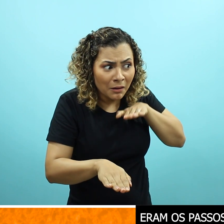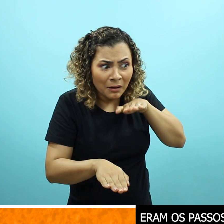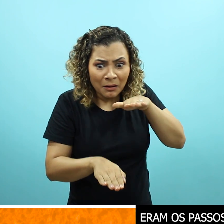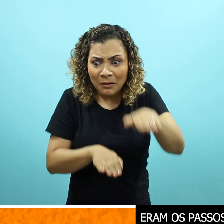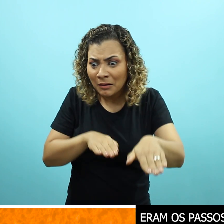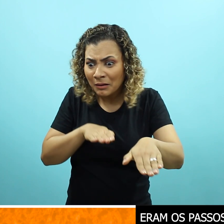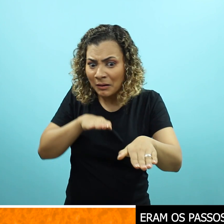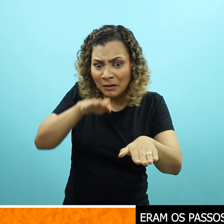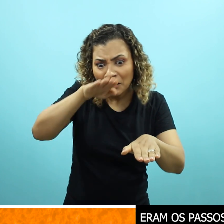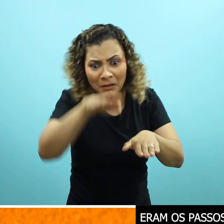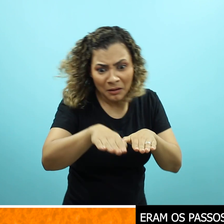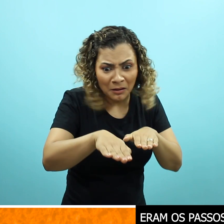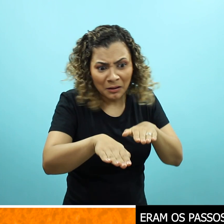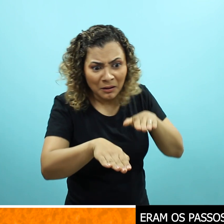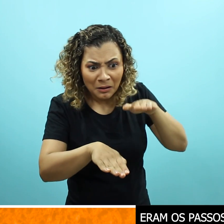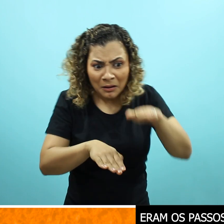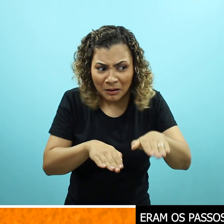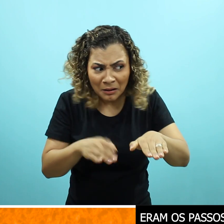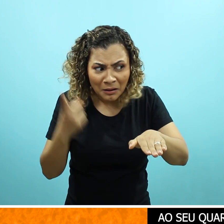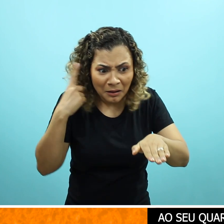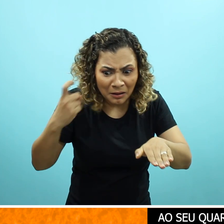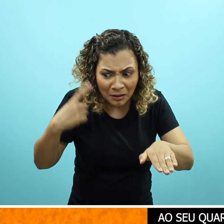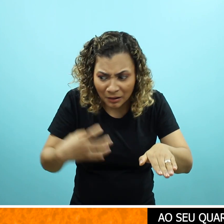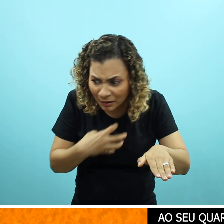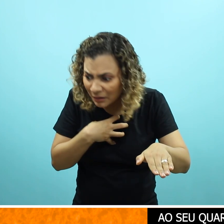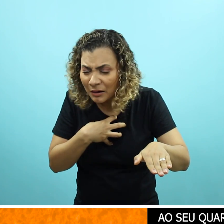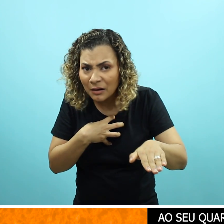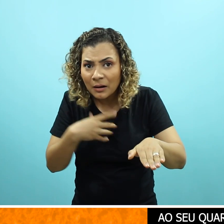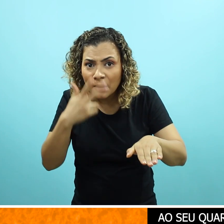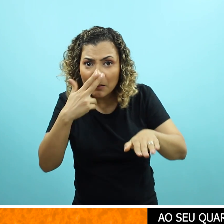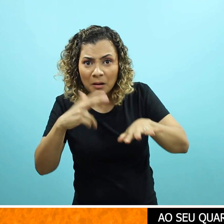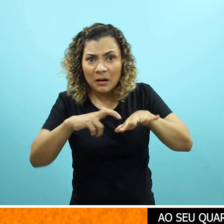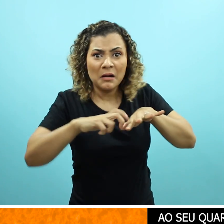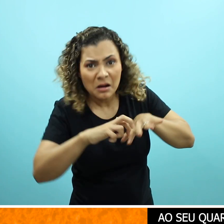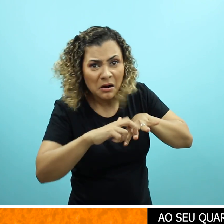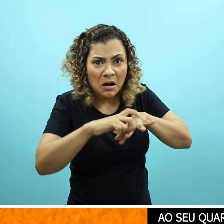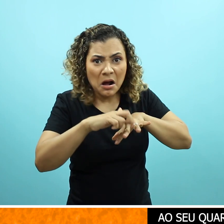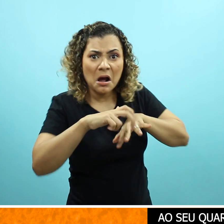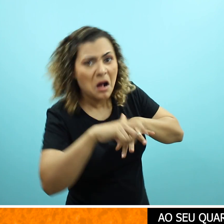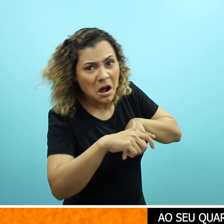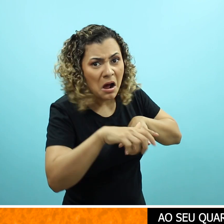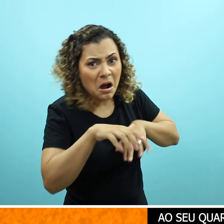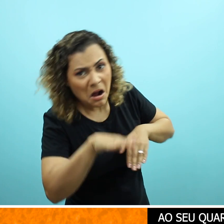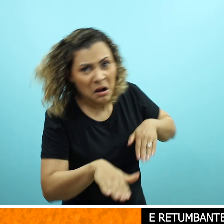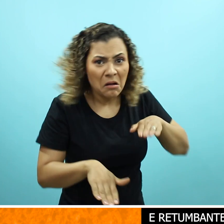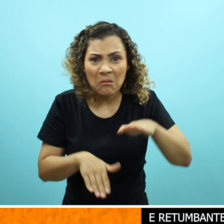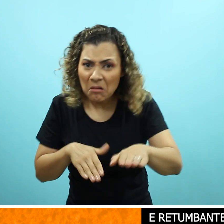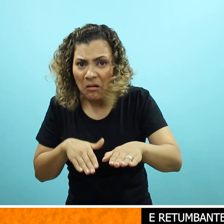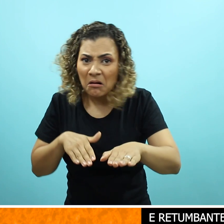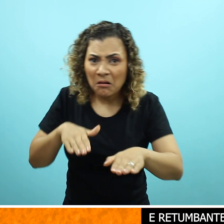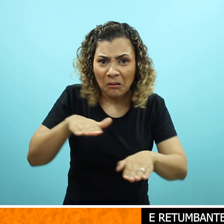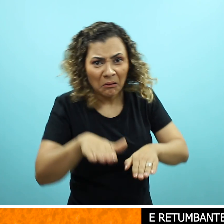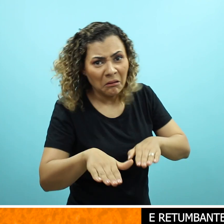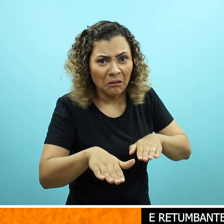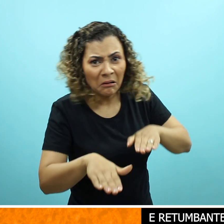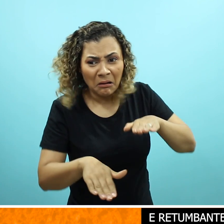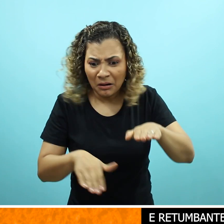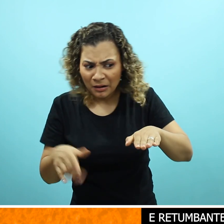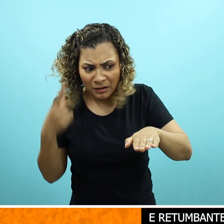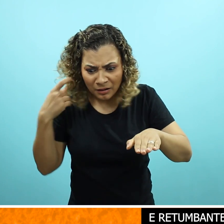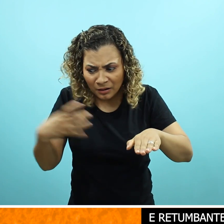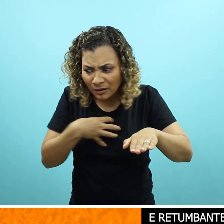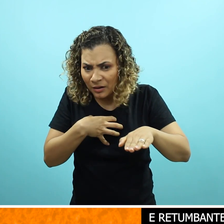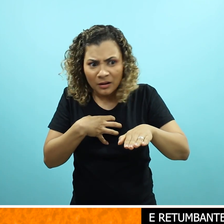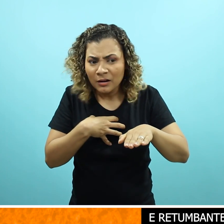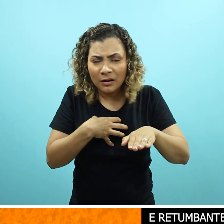Eram os passos de alguém que subia em direção ao seu quarto, com um andar dificultoso e retumbante, e